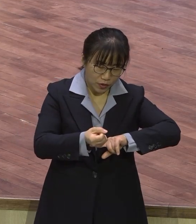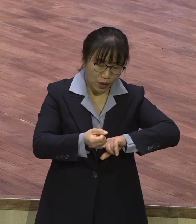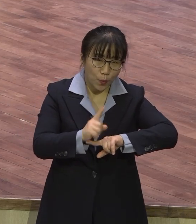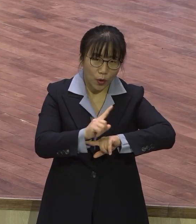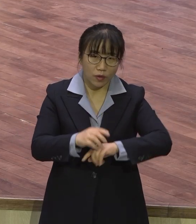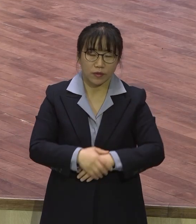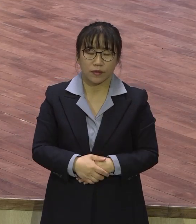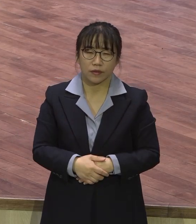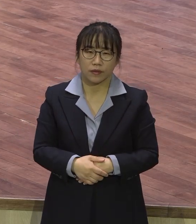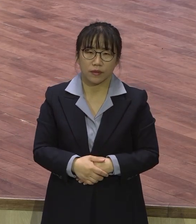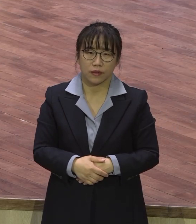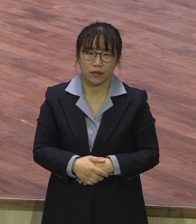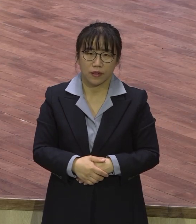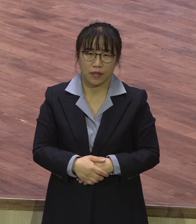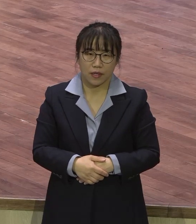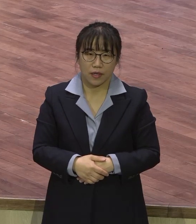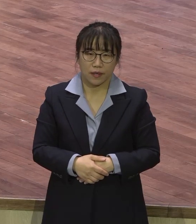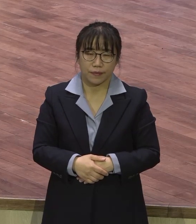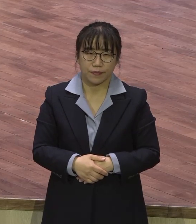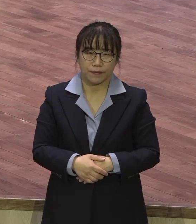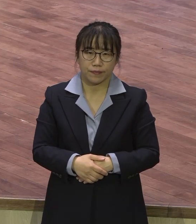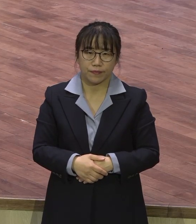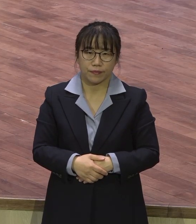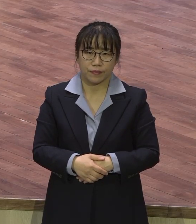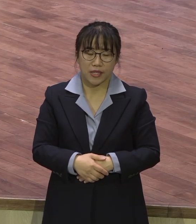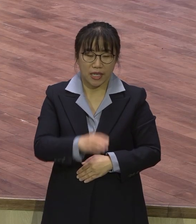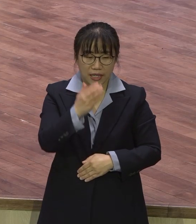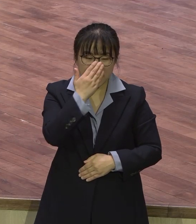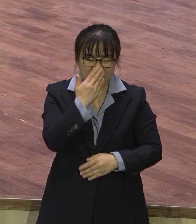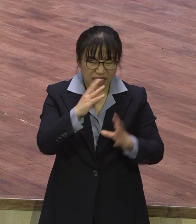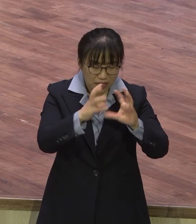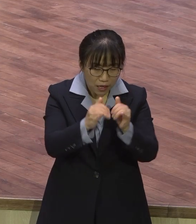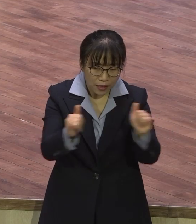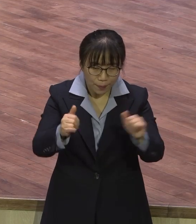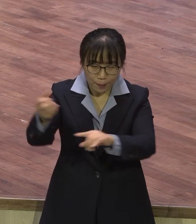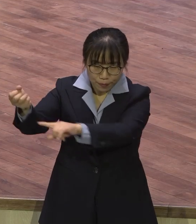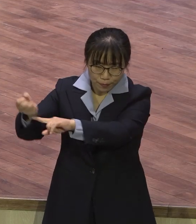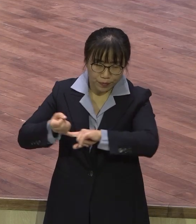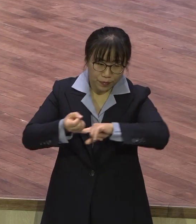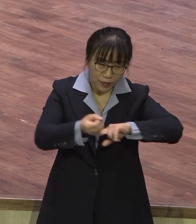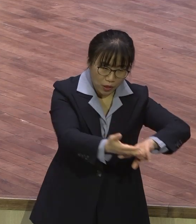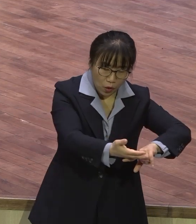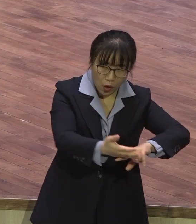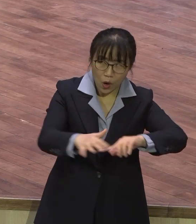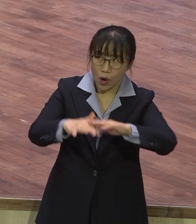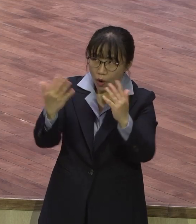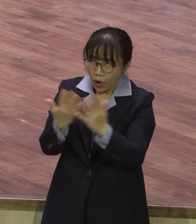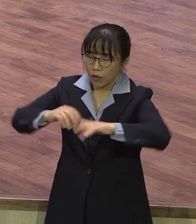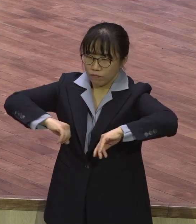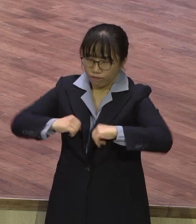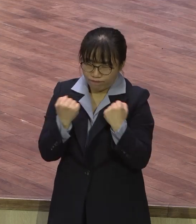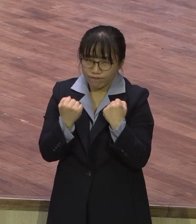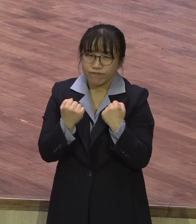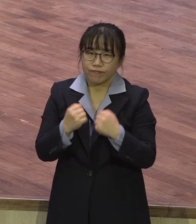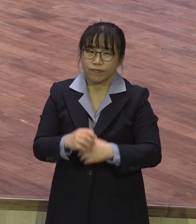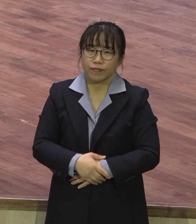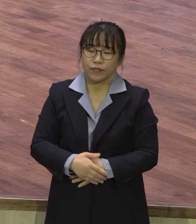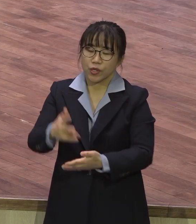듣고 일제히 응답합니다 이스라엘 백성 전체가 모세를 통하여 하나님의 말씀을 전해 듣고